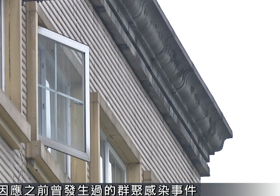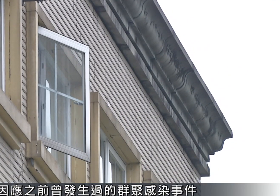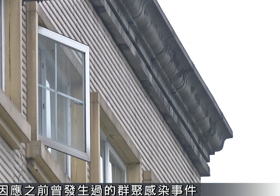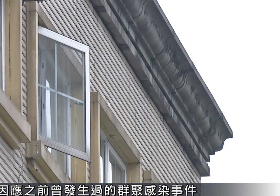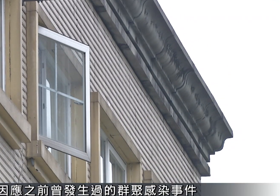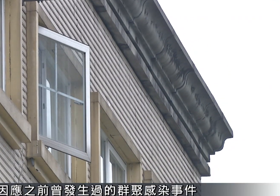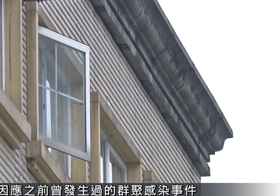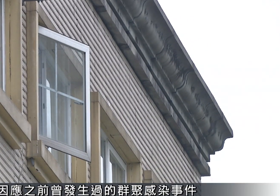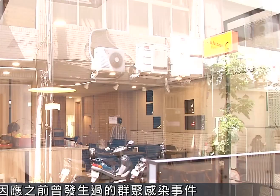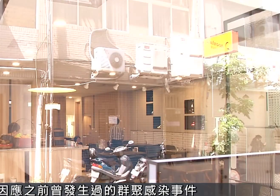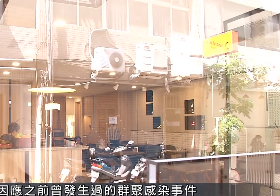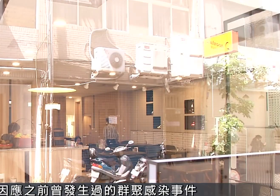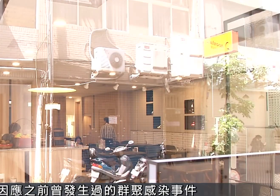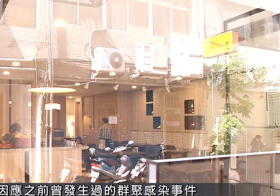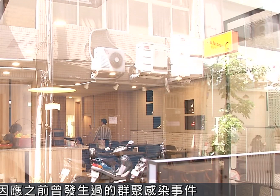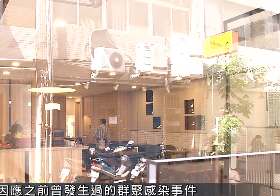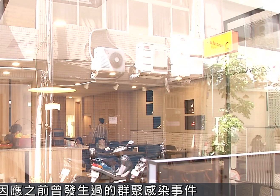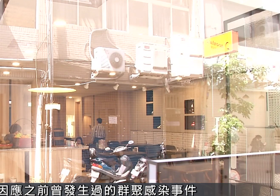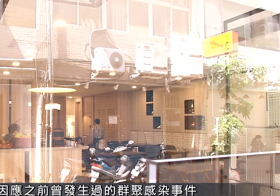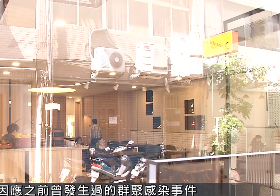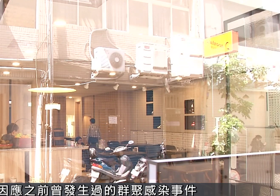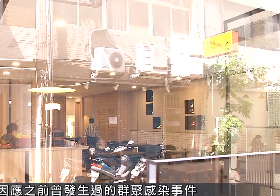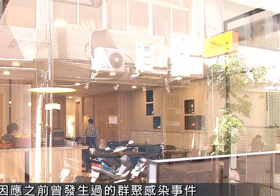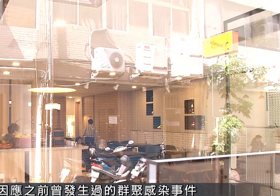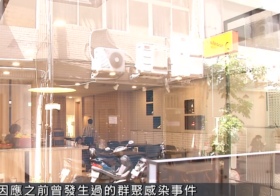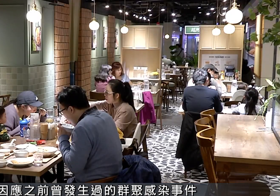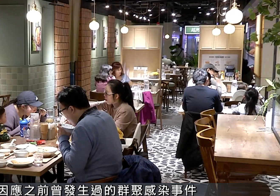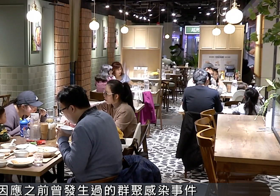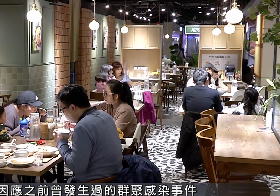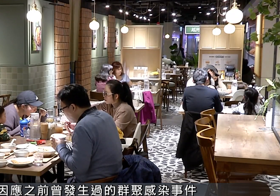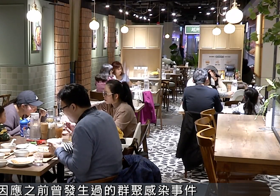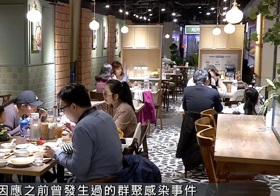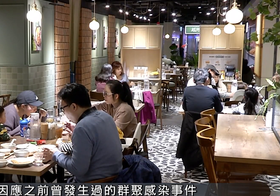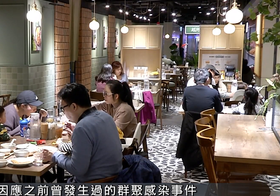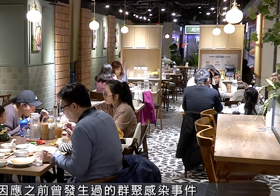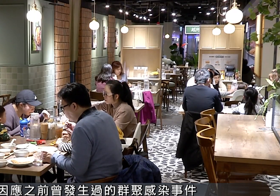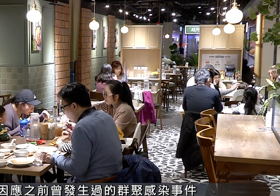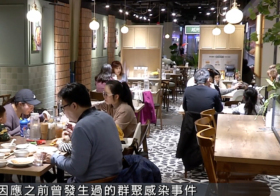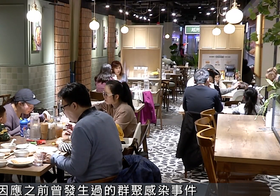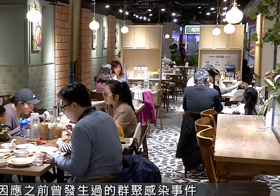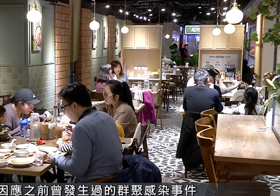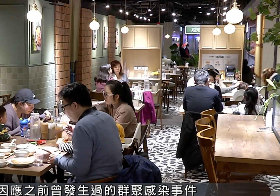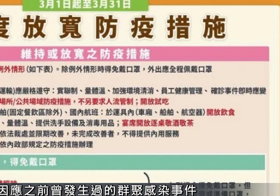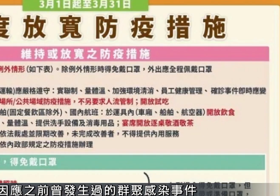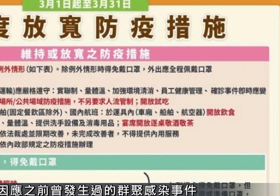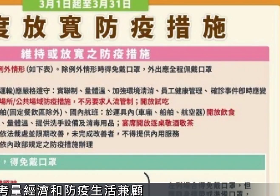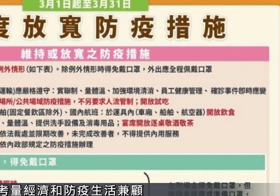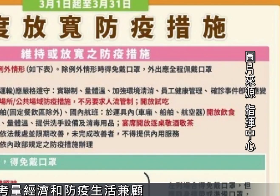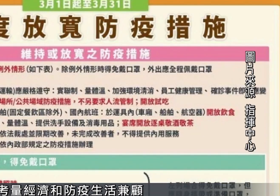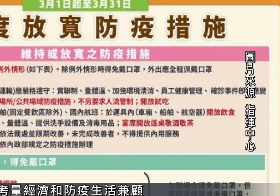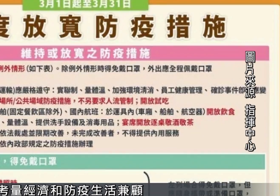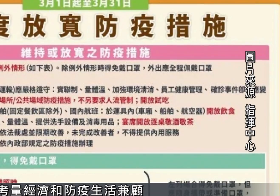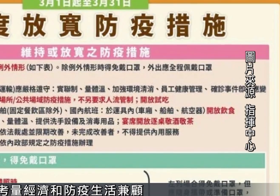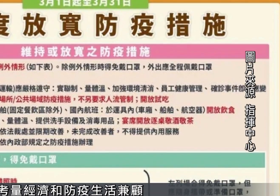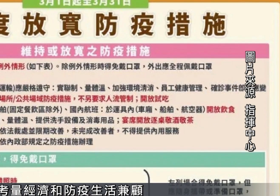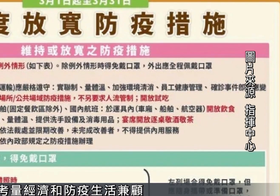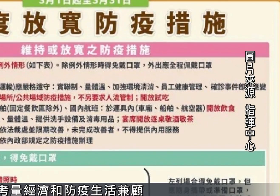经发生过的群聚感染事件，这一波免戴口罩项目并没有将唱歌纳入。考量经济和防疫生活兼